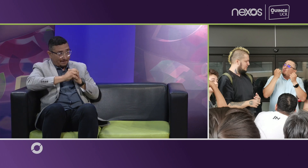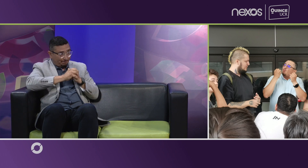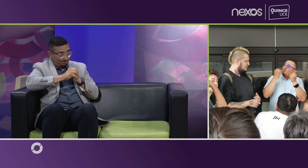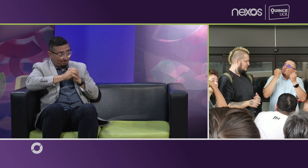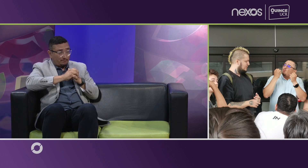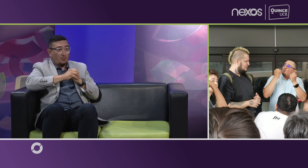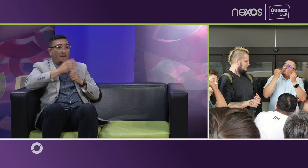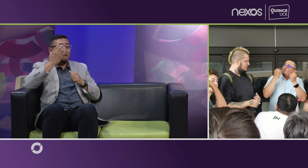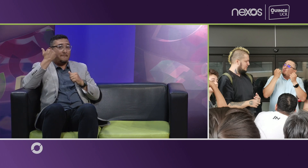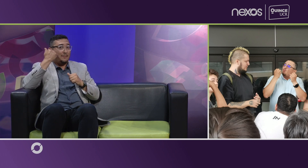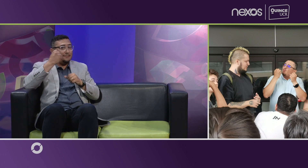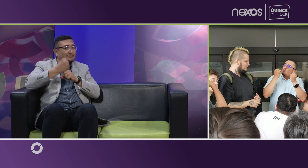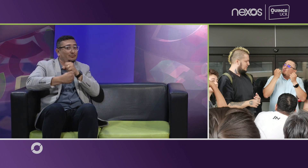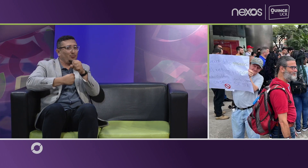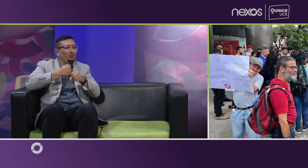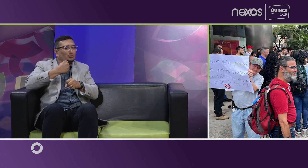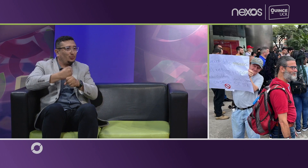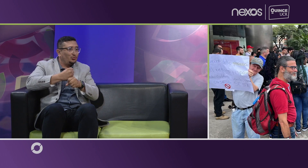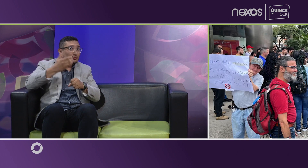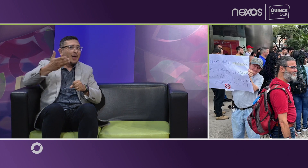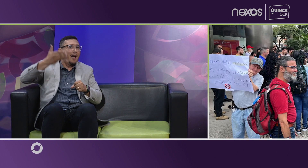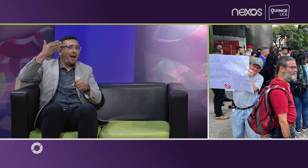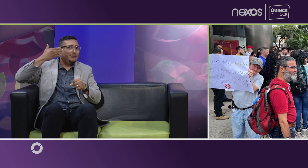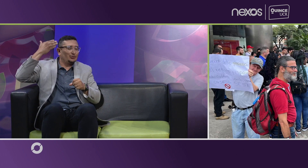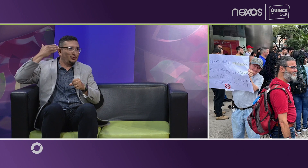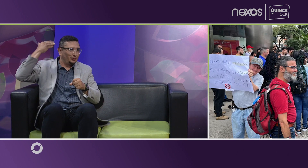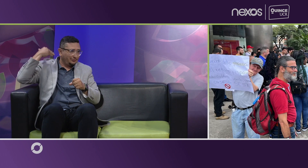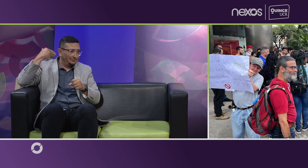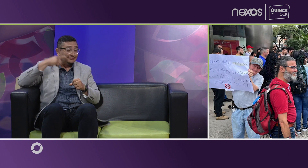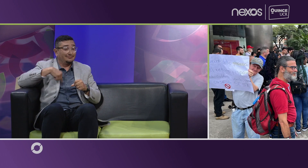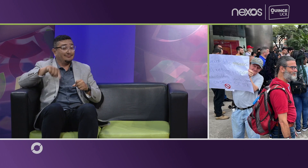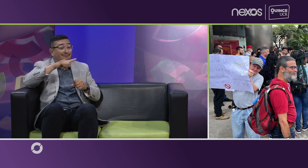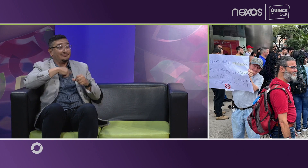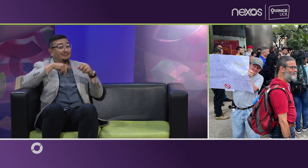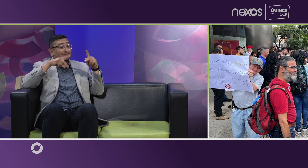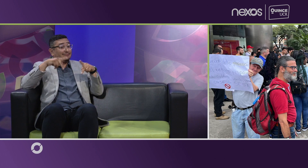de discapacidad. Porque por muchos años,